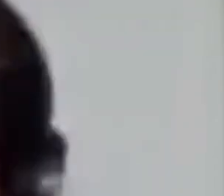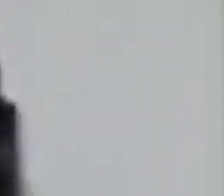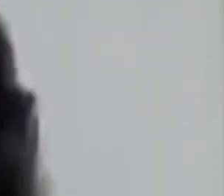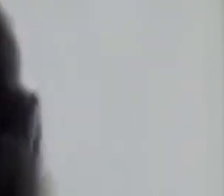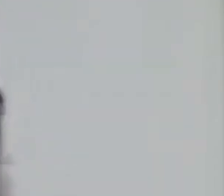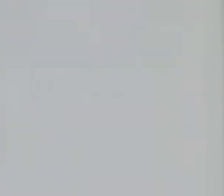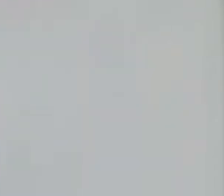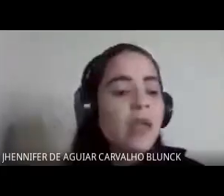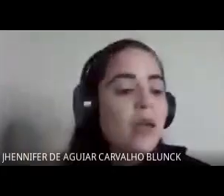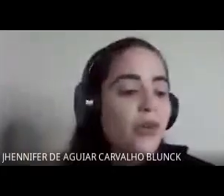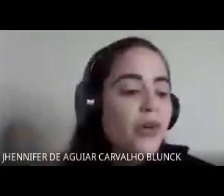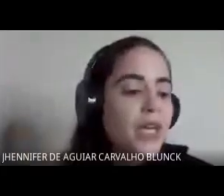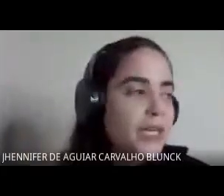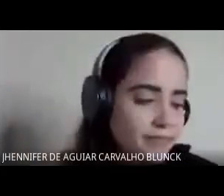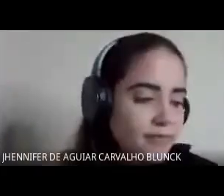postei,